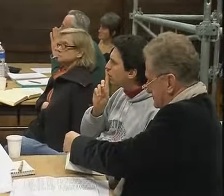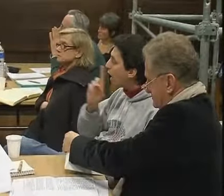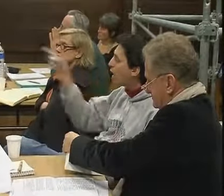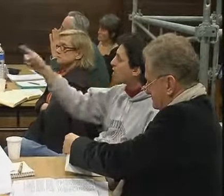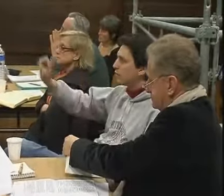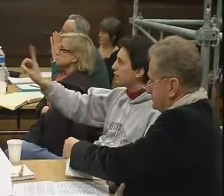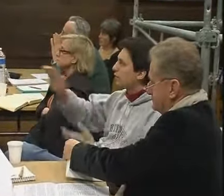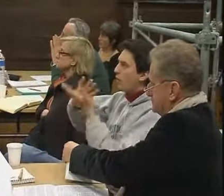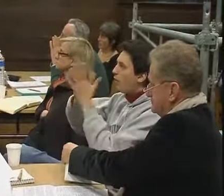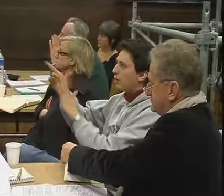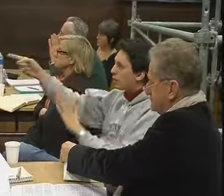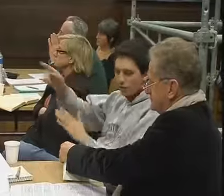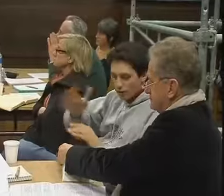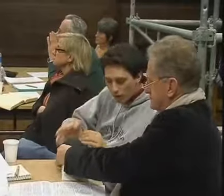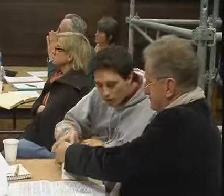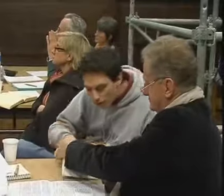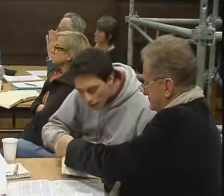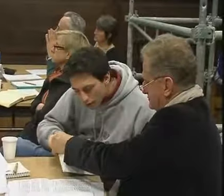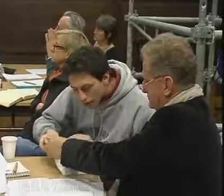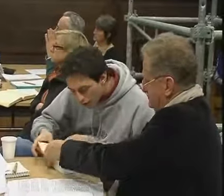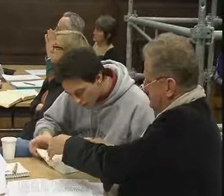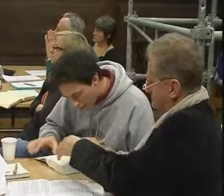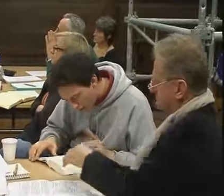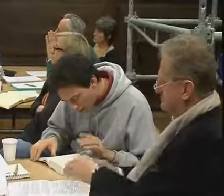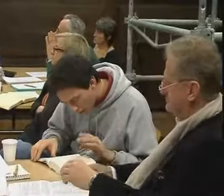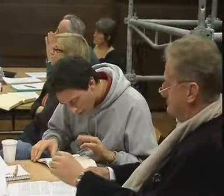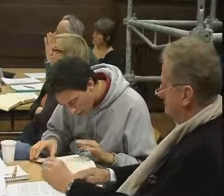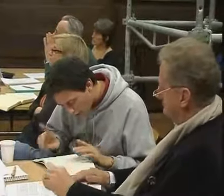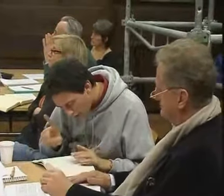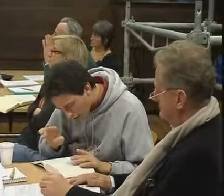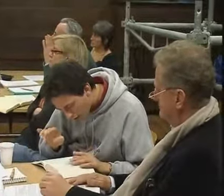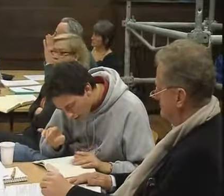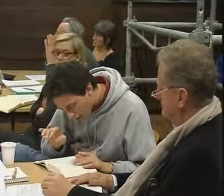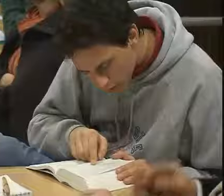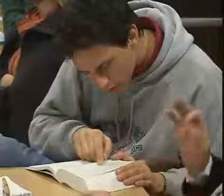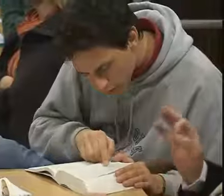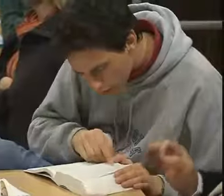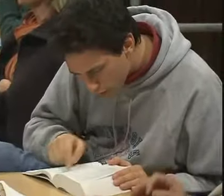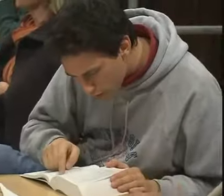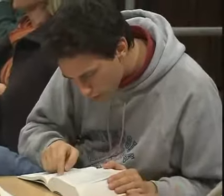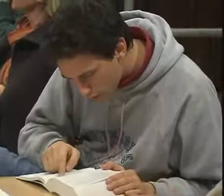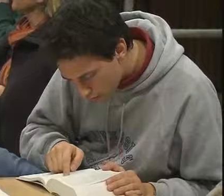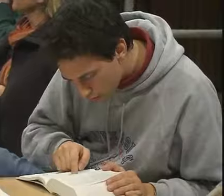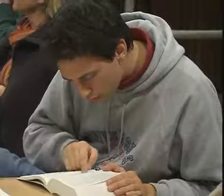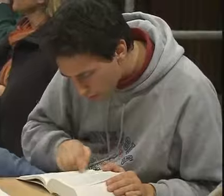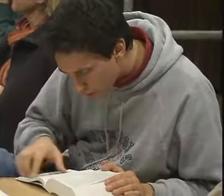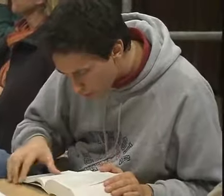des coquilles vides et le fait de pouvoir les lire ou les écrire ne change rien. La langue des signes est le langage naturel